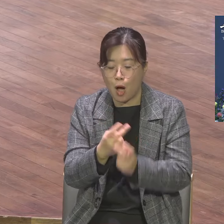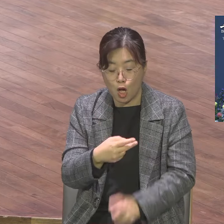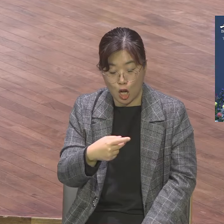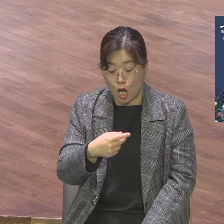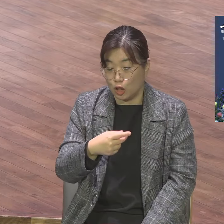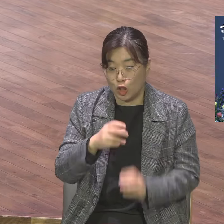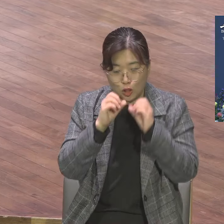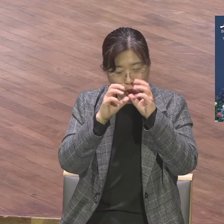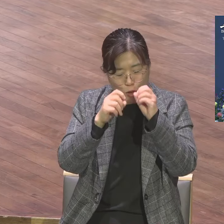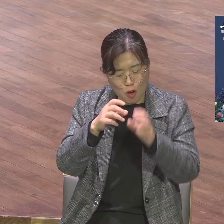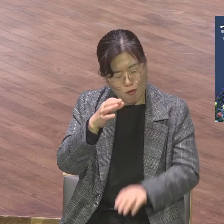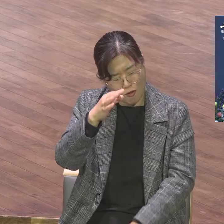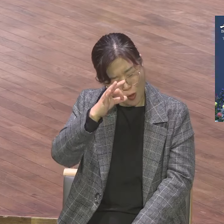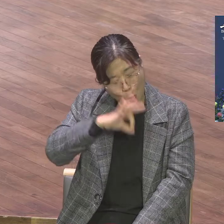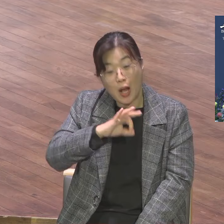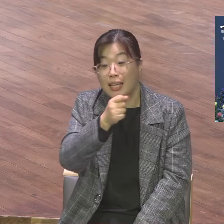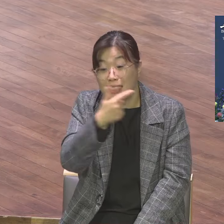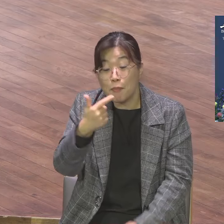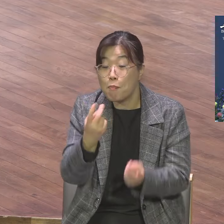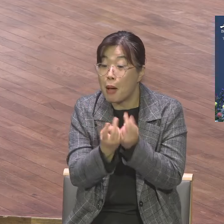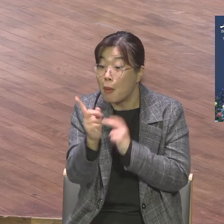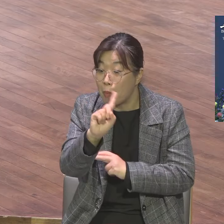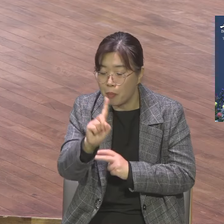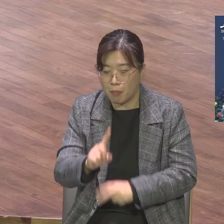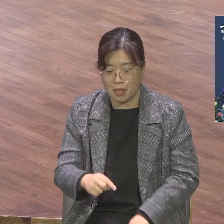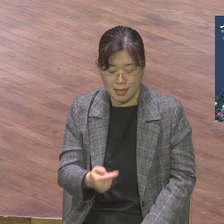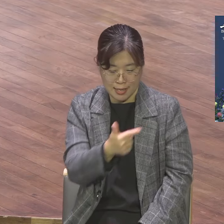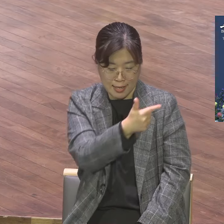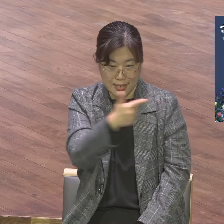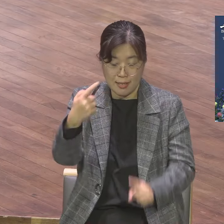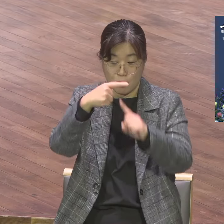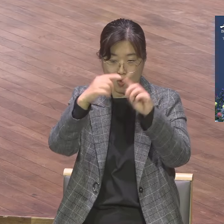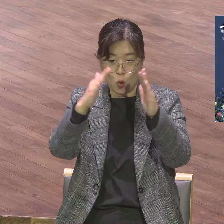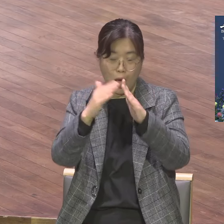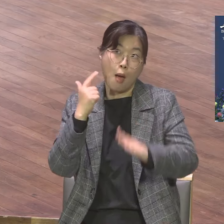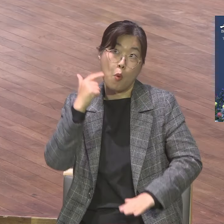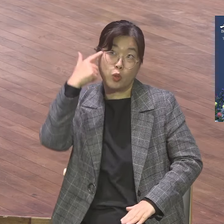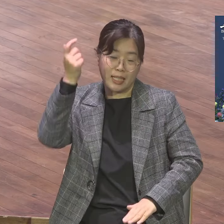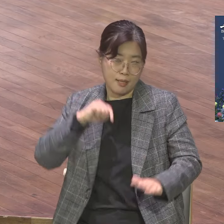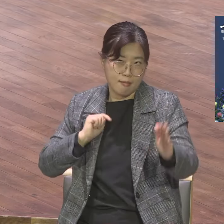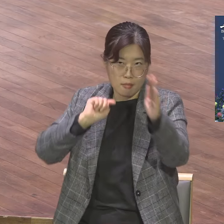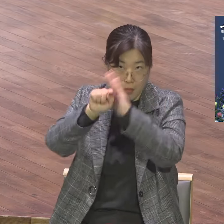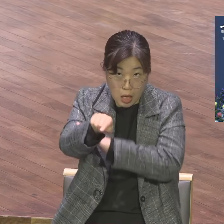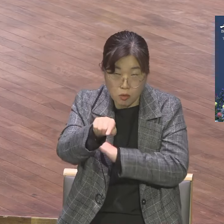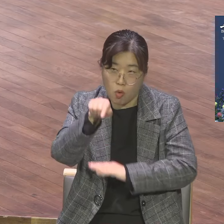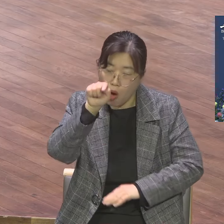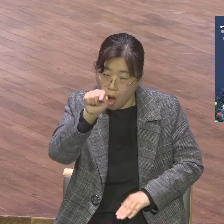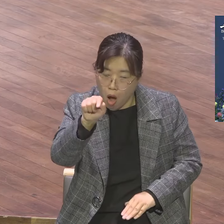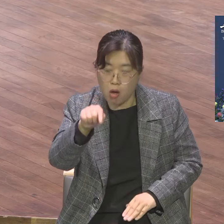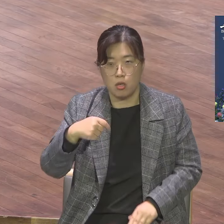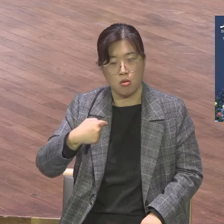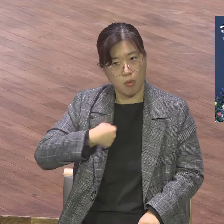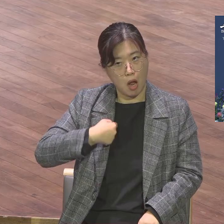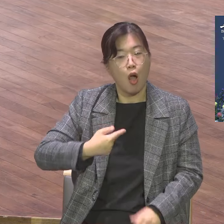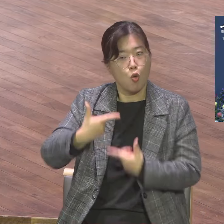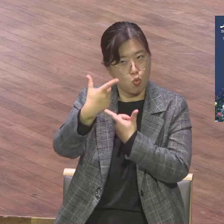신앙생활, 성경적 목회, 성경적 기도, 성경 전도, 성경 선교를 이렇게 가르쳐 줘야 돼요. 몰라요.